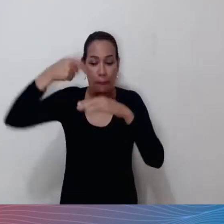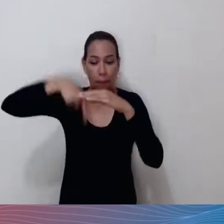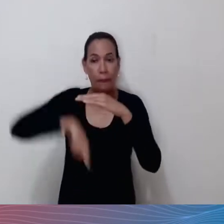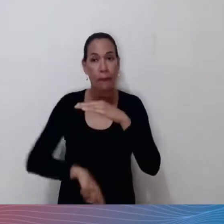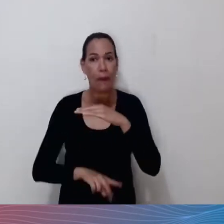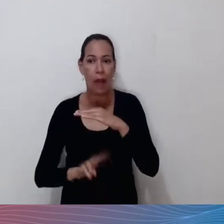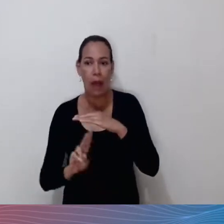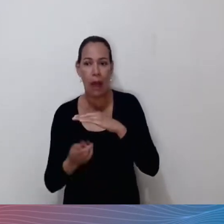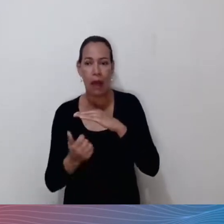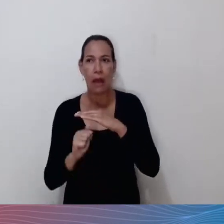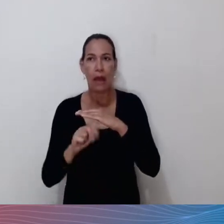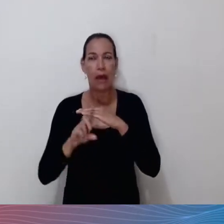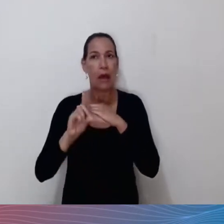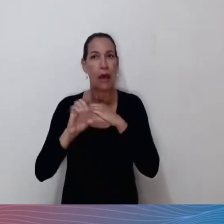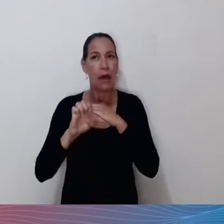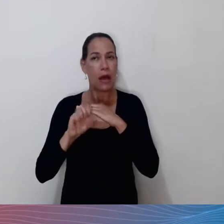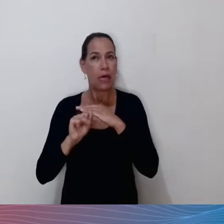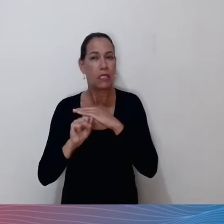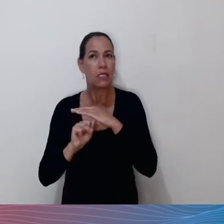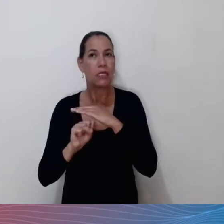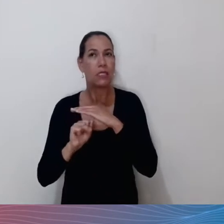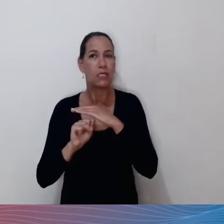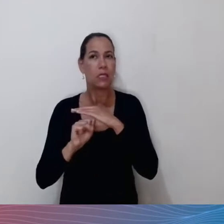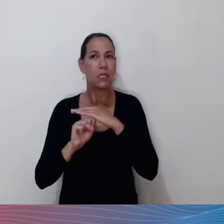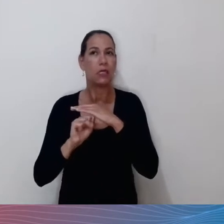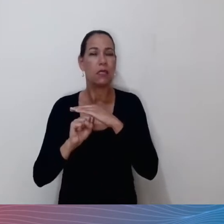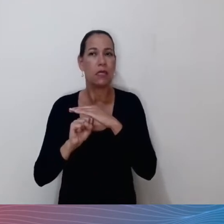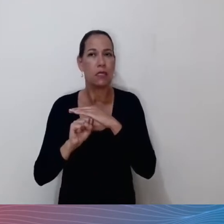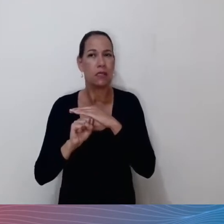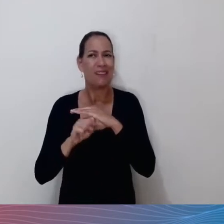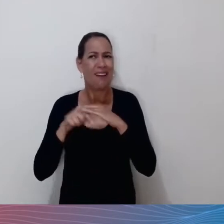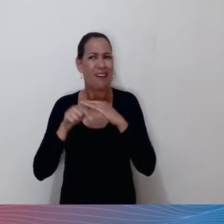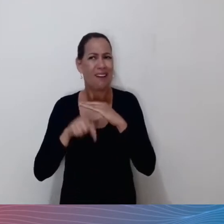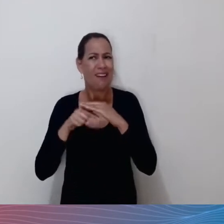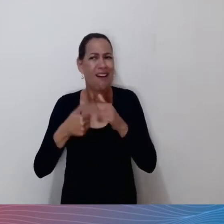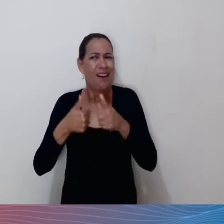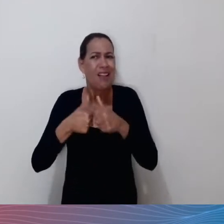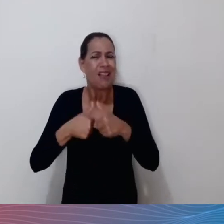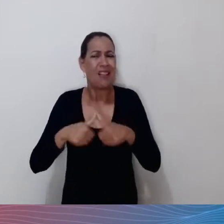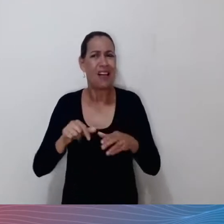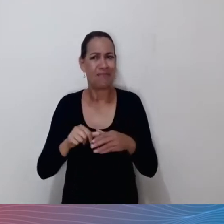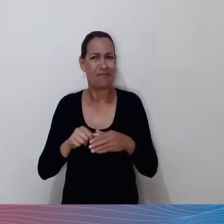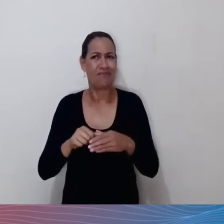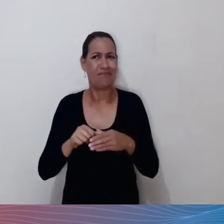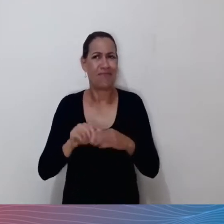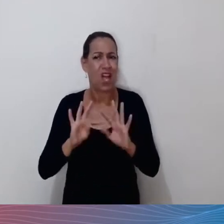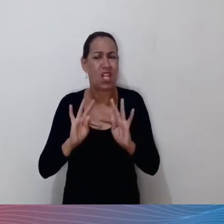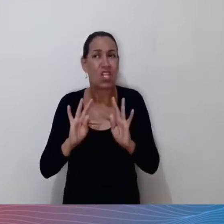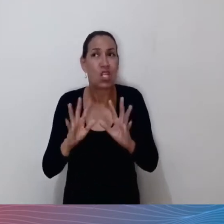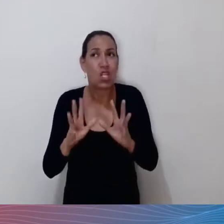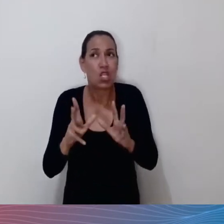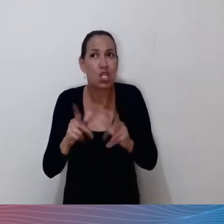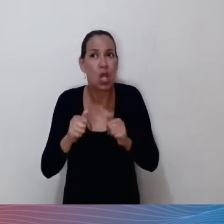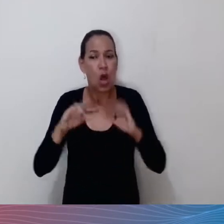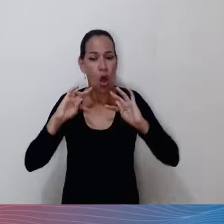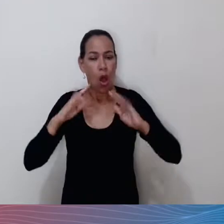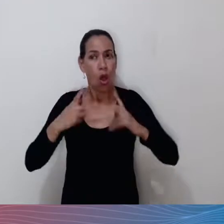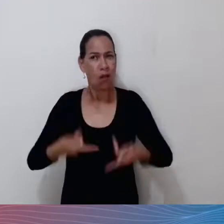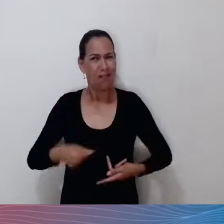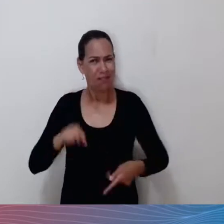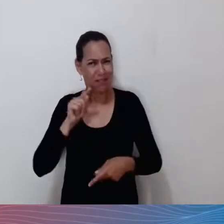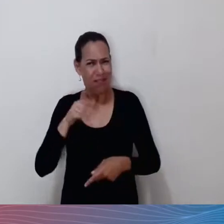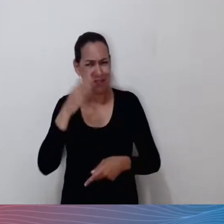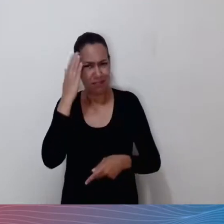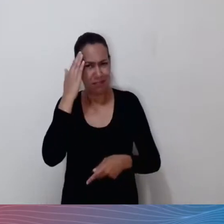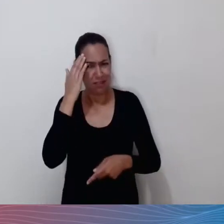Hades estão todos os seres humanos. Você sabia disso? Porque, irmãos, todos nós,